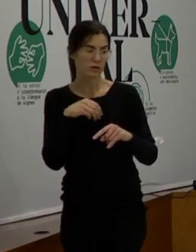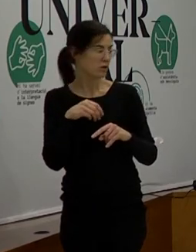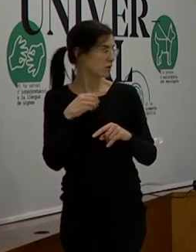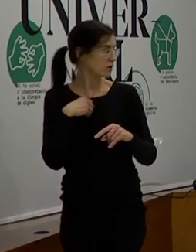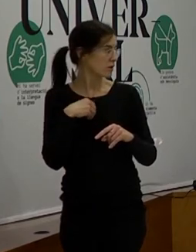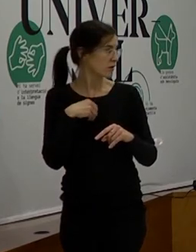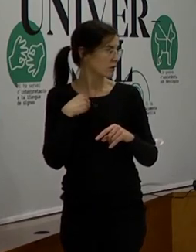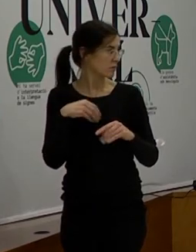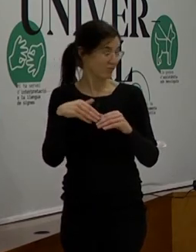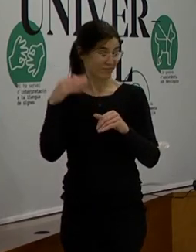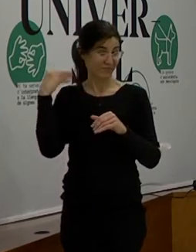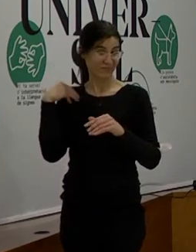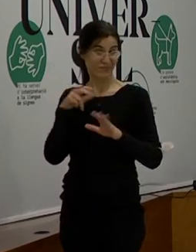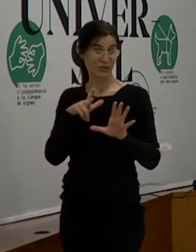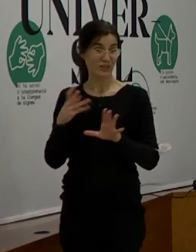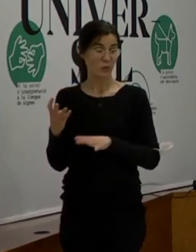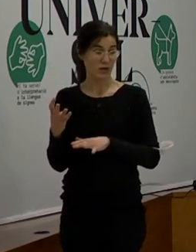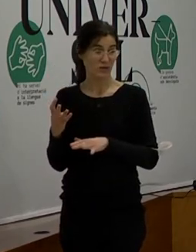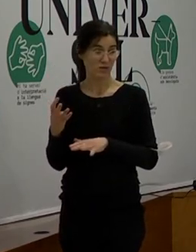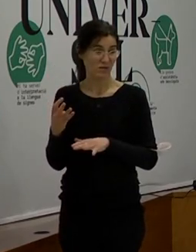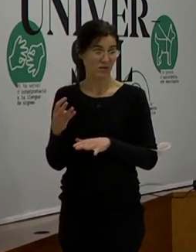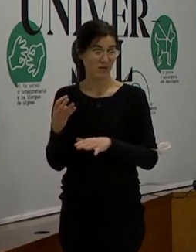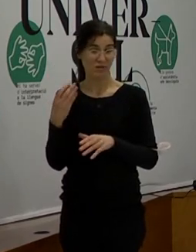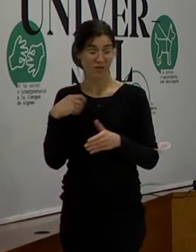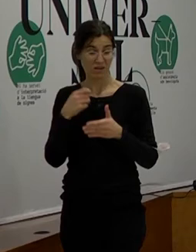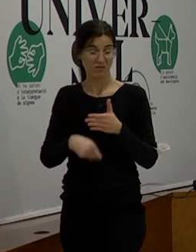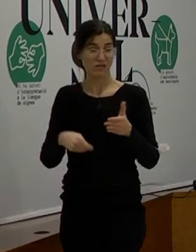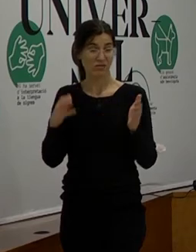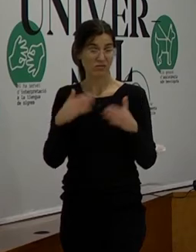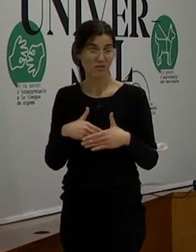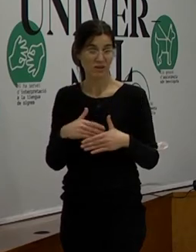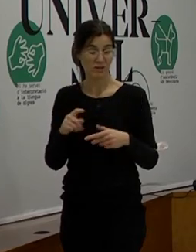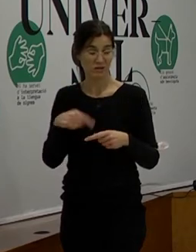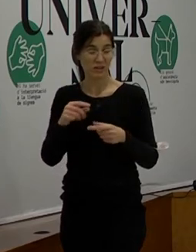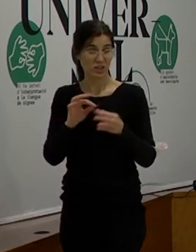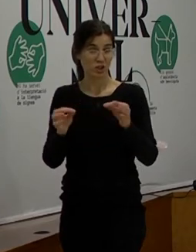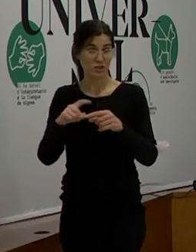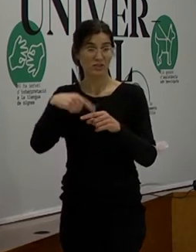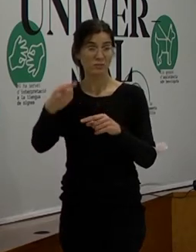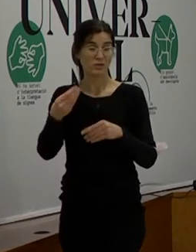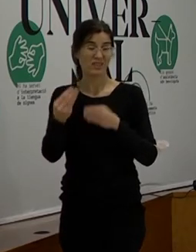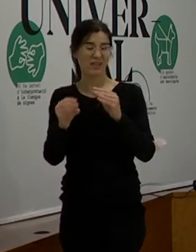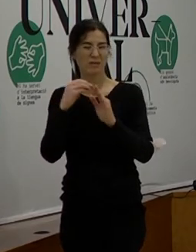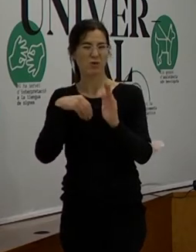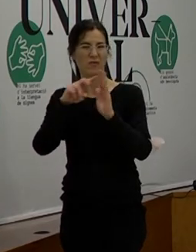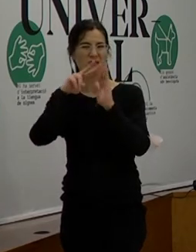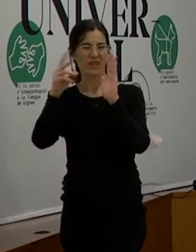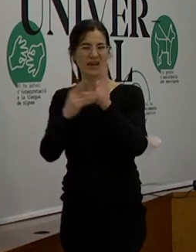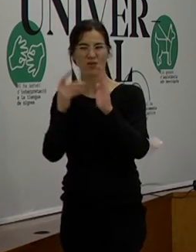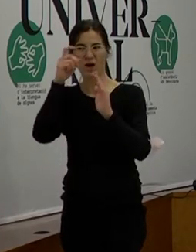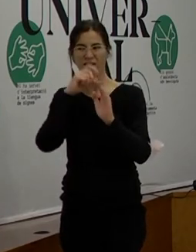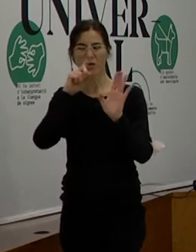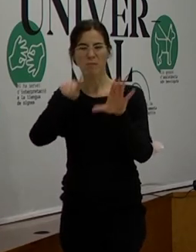del 84, que no había sanciones. Y después dels jocs es va fer el decret, el